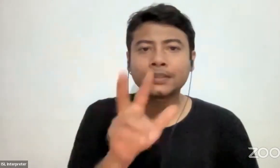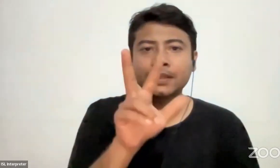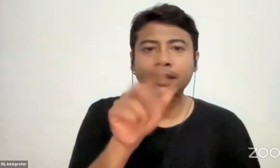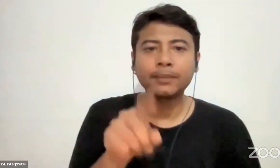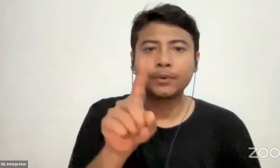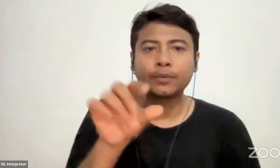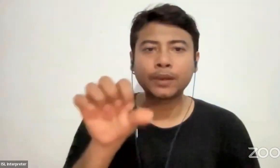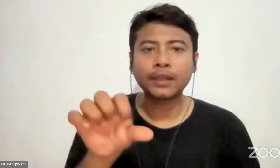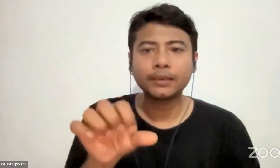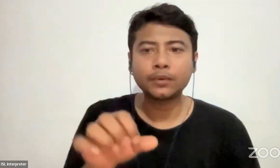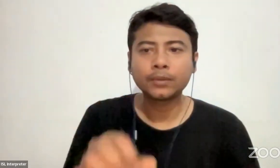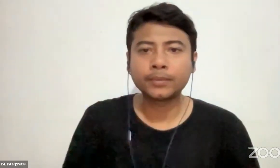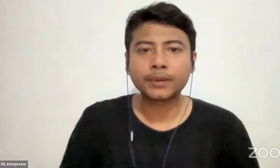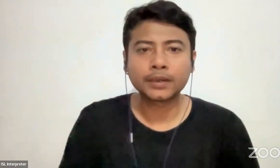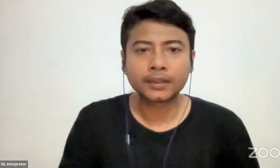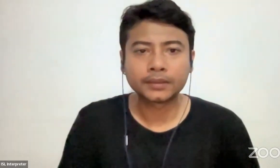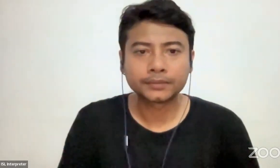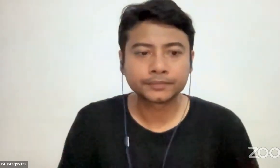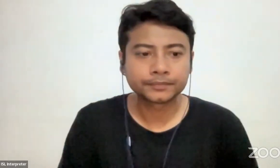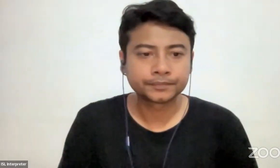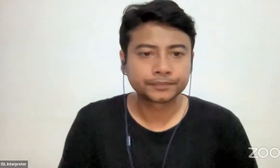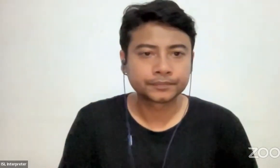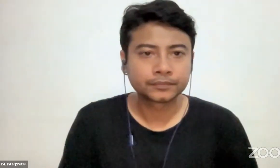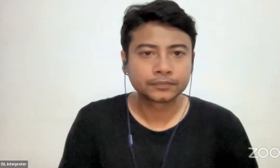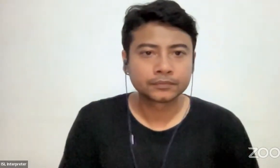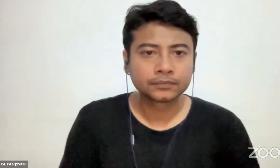उमा माता जी करी 8.19 को हमें पढ़ना है।